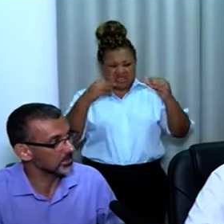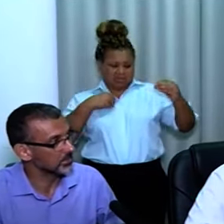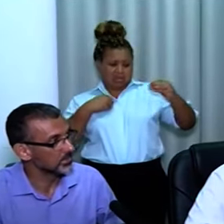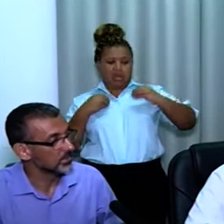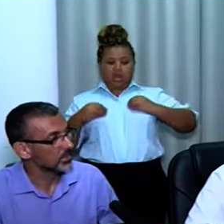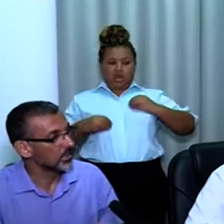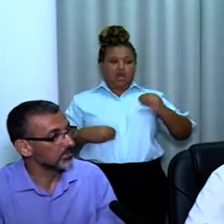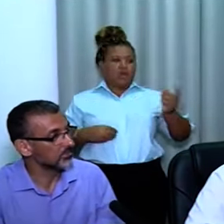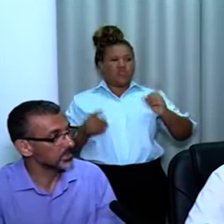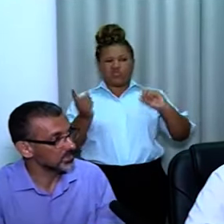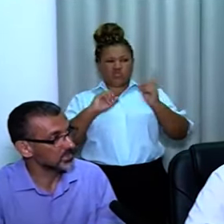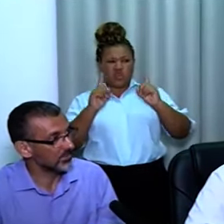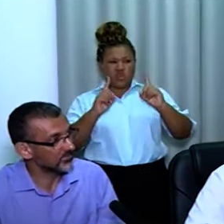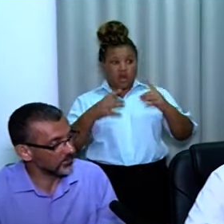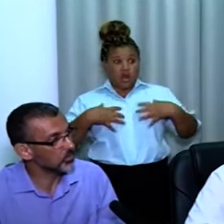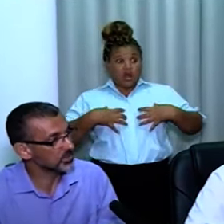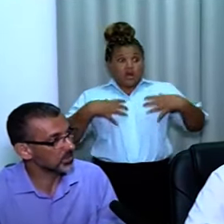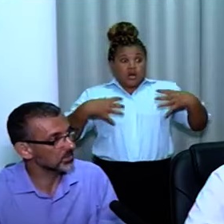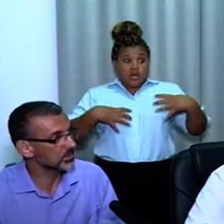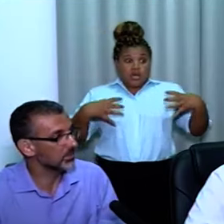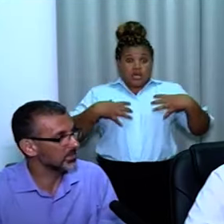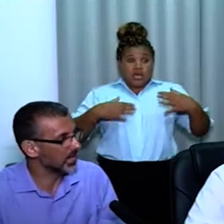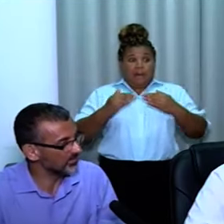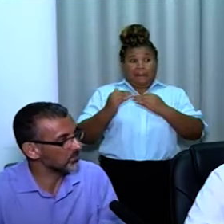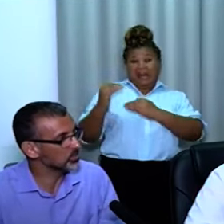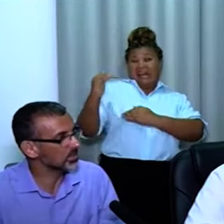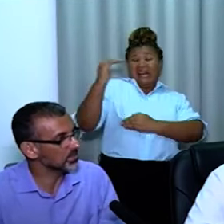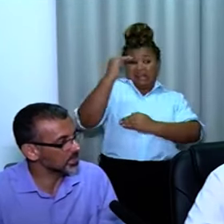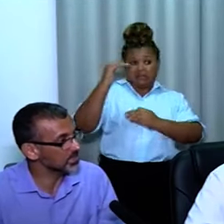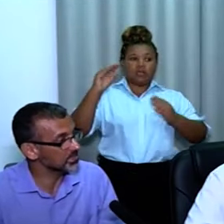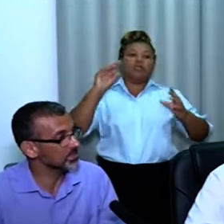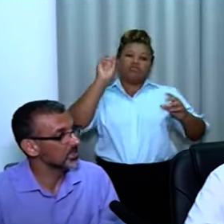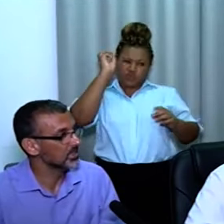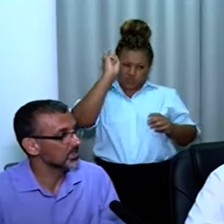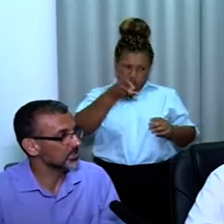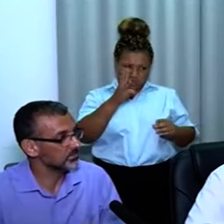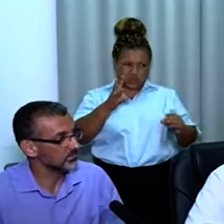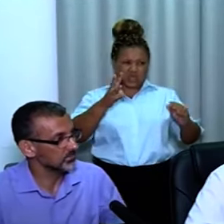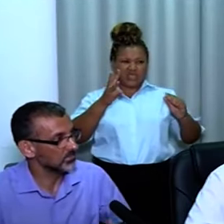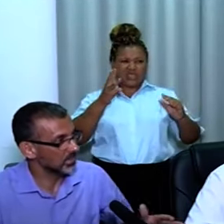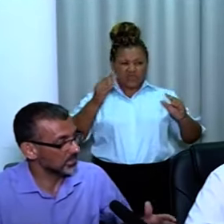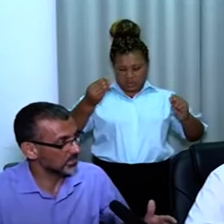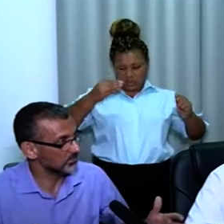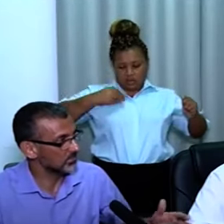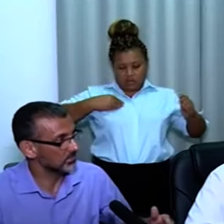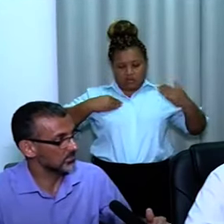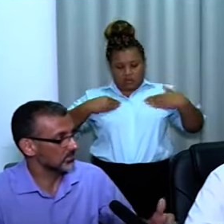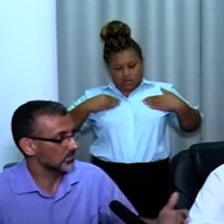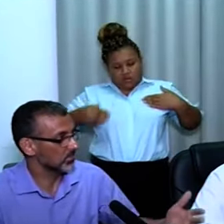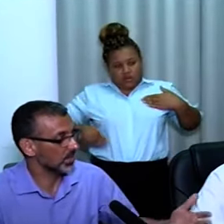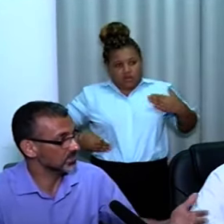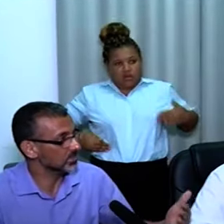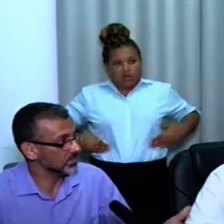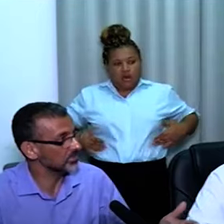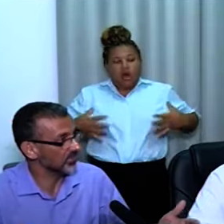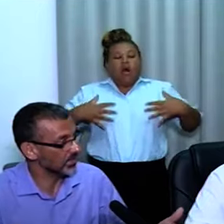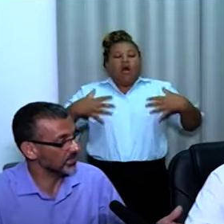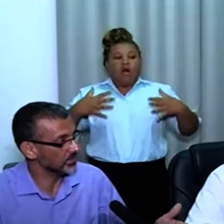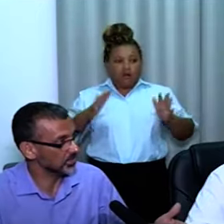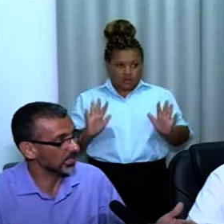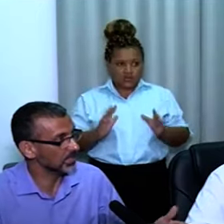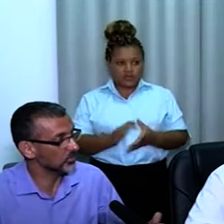patient. Ils disent ça 20%. Dans 20%, 13 dans une study qui